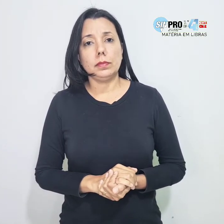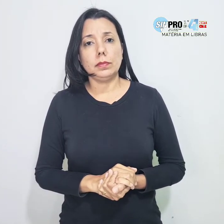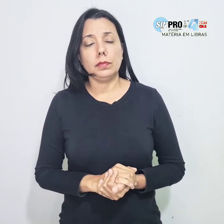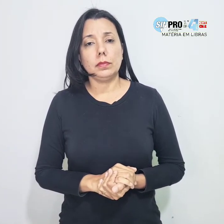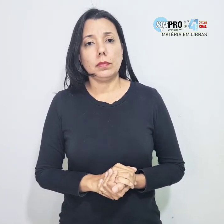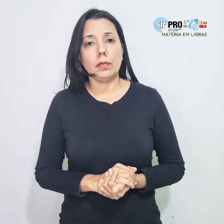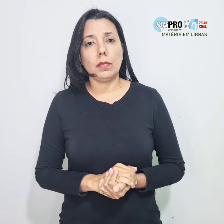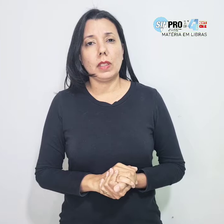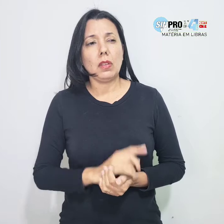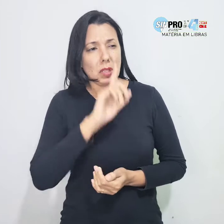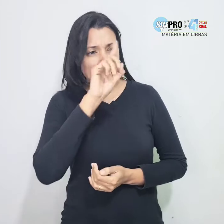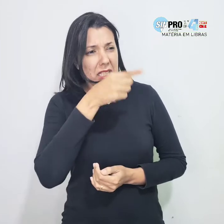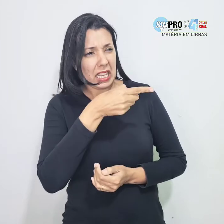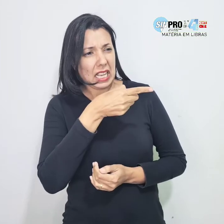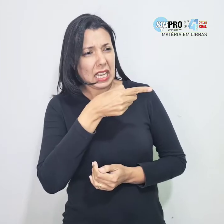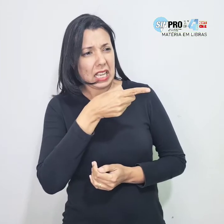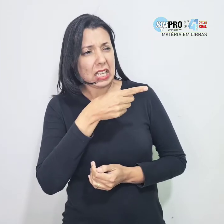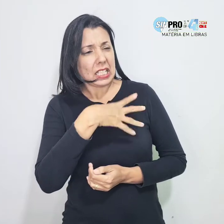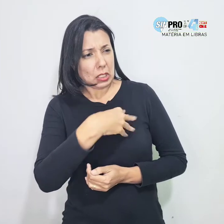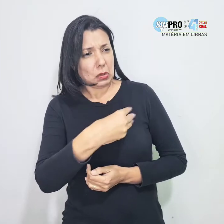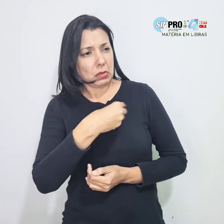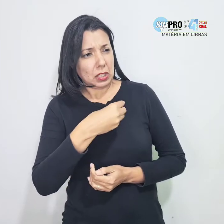Vocês vão mandar suas crianças de volta para as aulas?